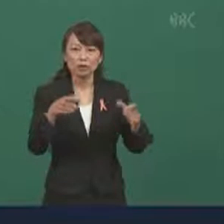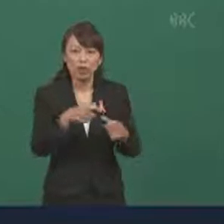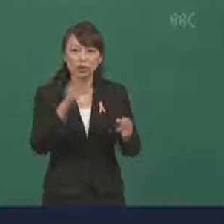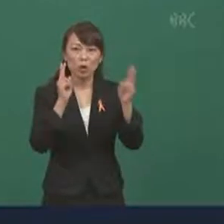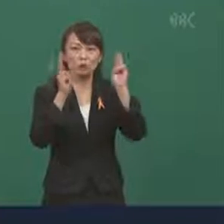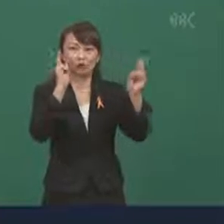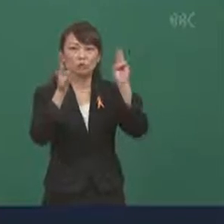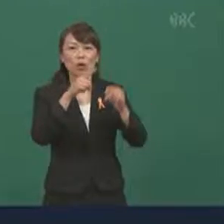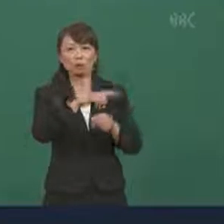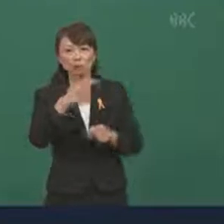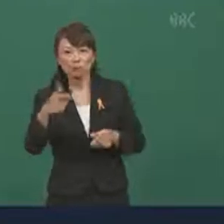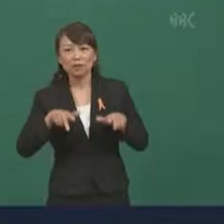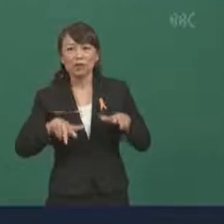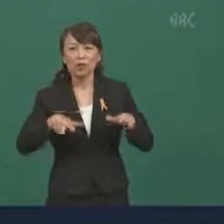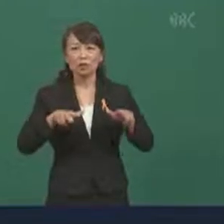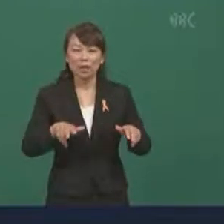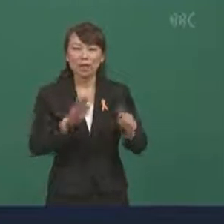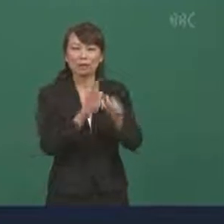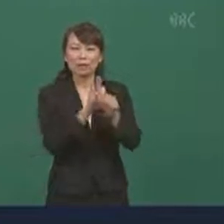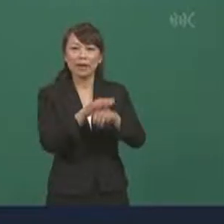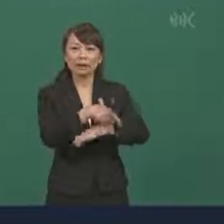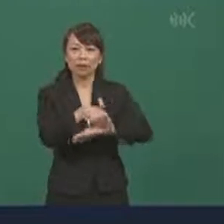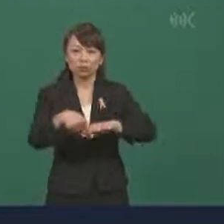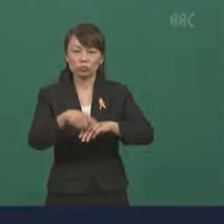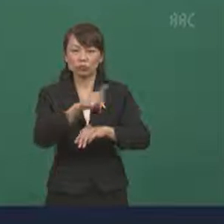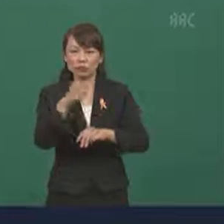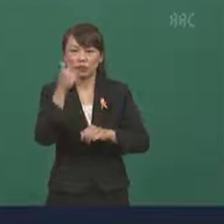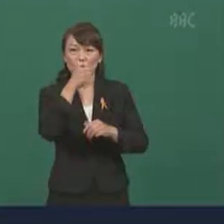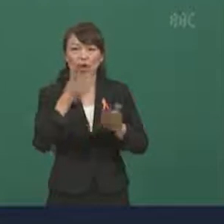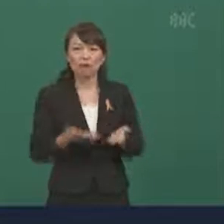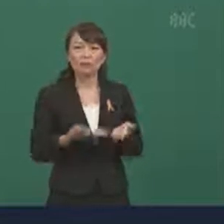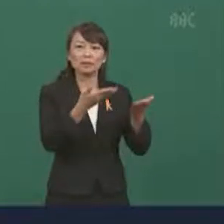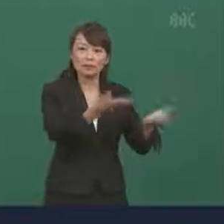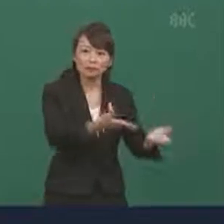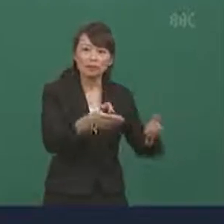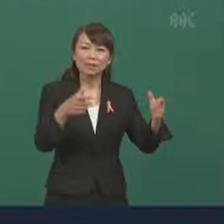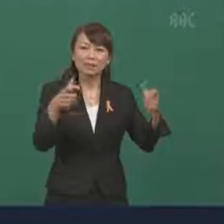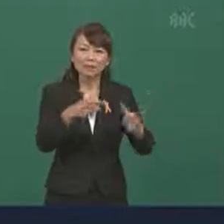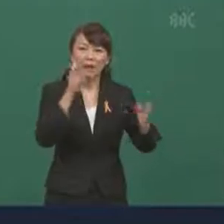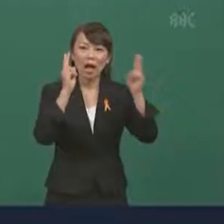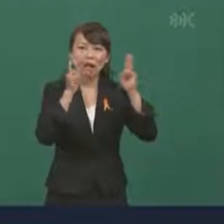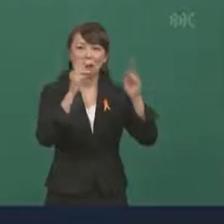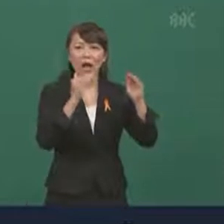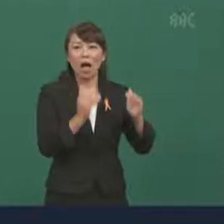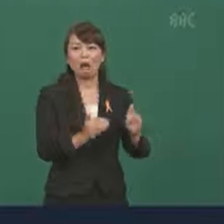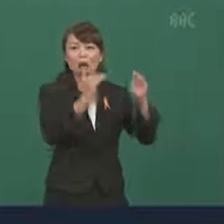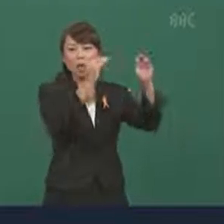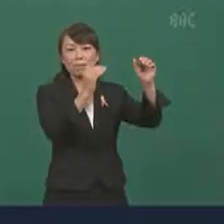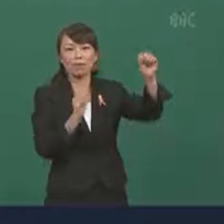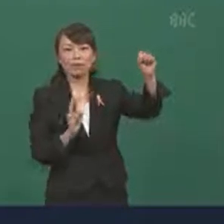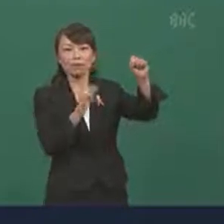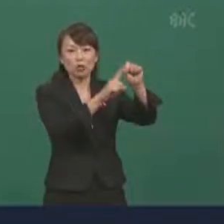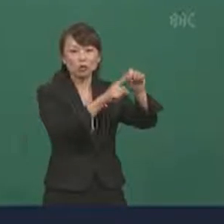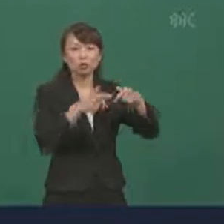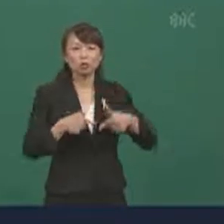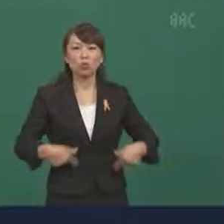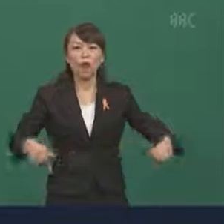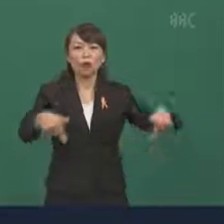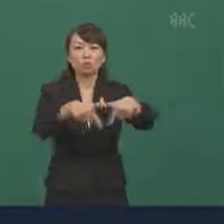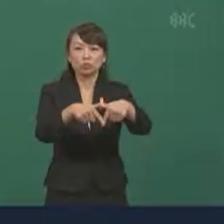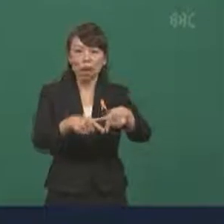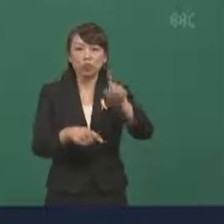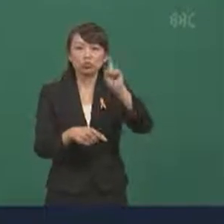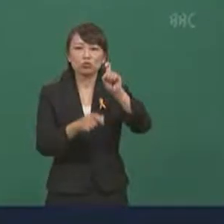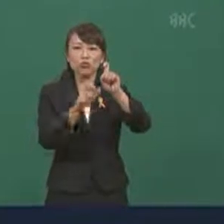県内にある小規模企業などに行政の支援策などを紹介し、さらなる振興を目指すフォーラム